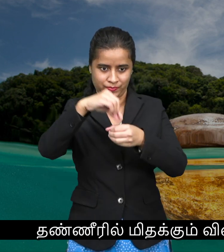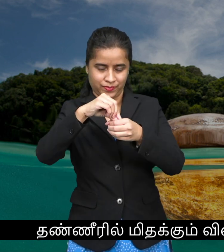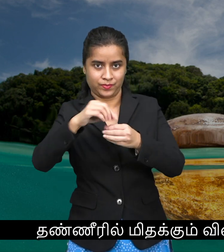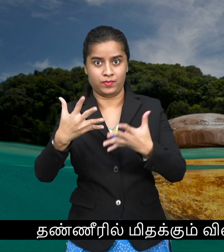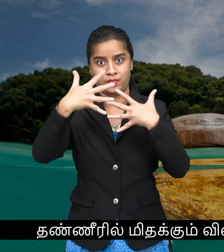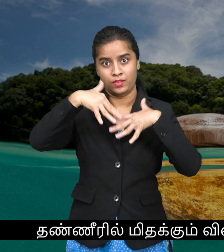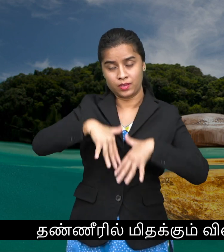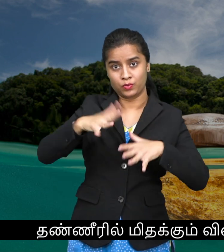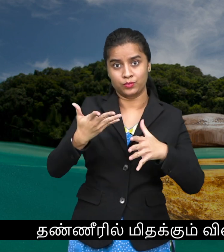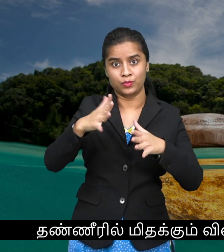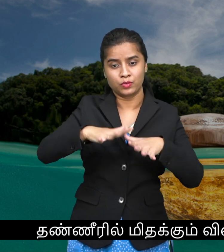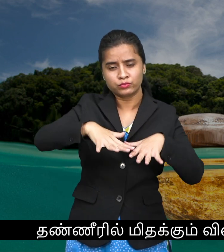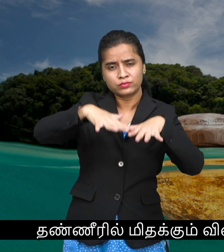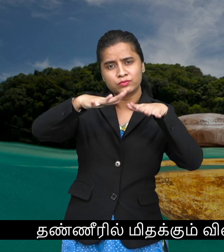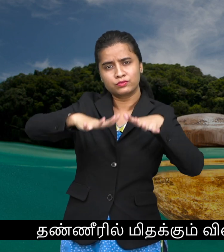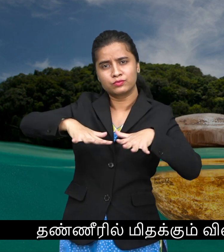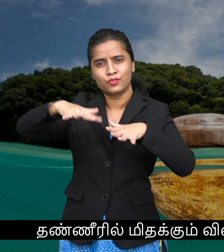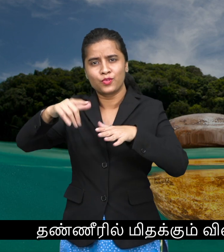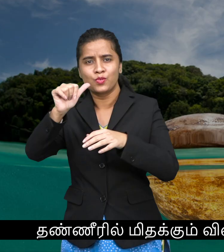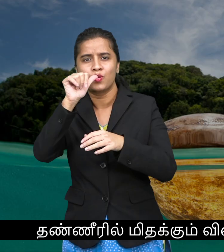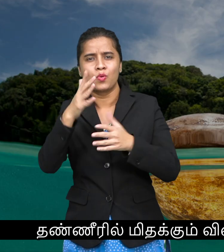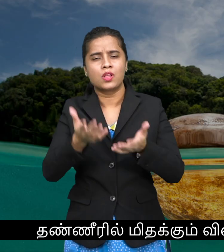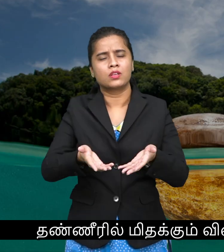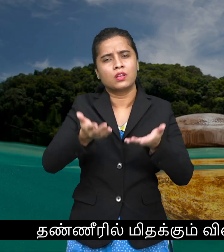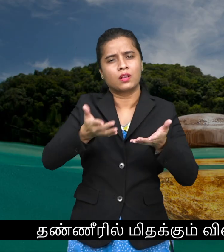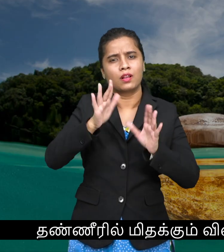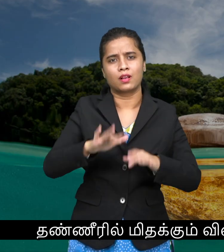தண்ணீரில் மிதக்கும் விதைகள் பொதுவாக லேசானவை.